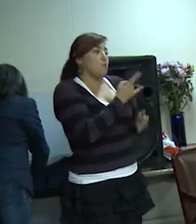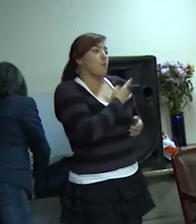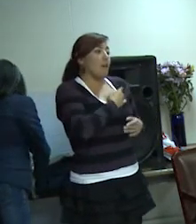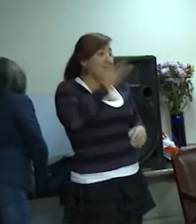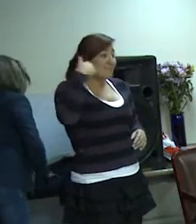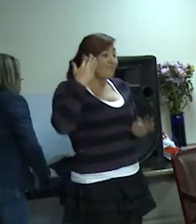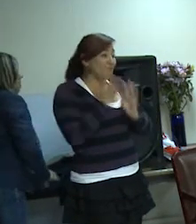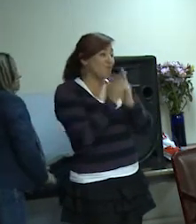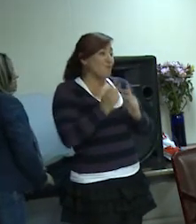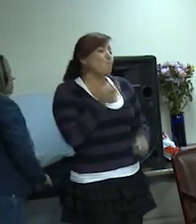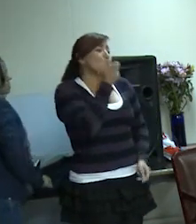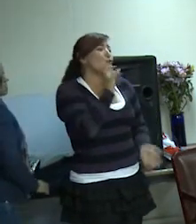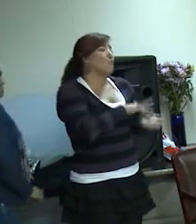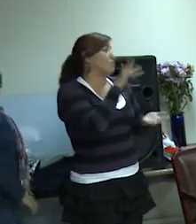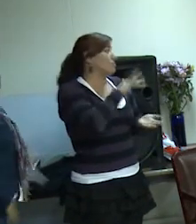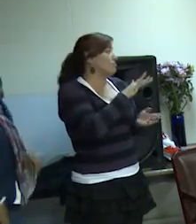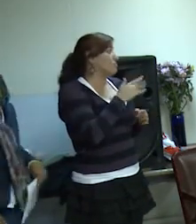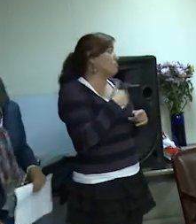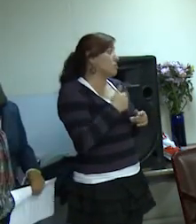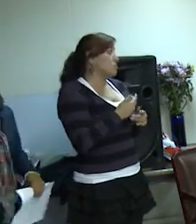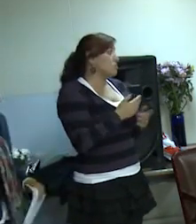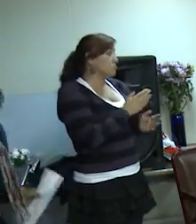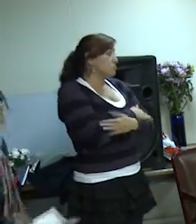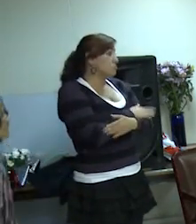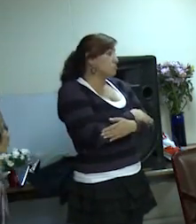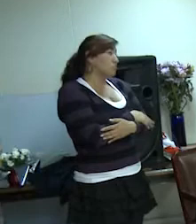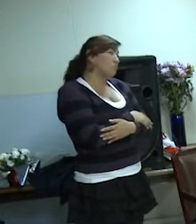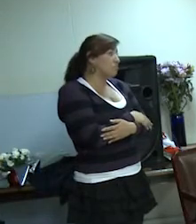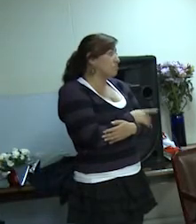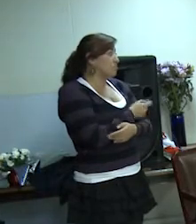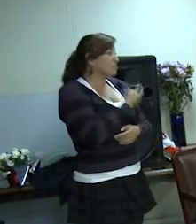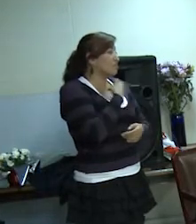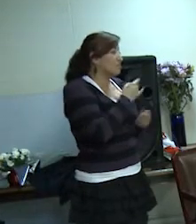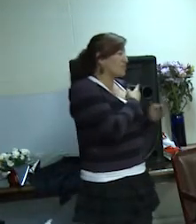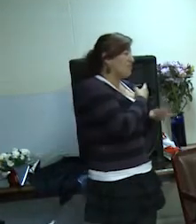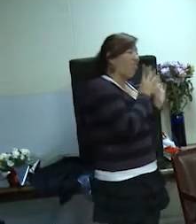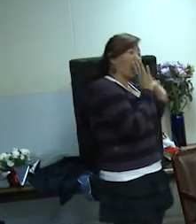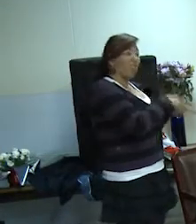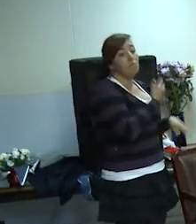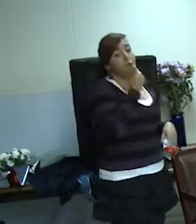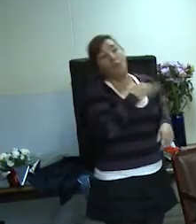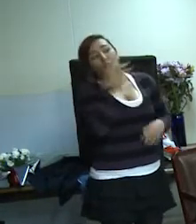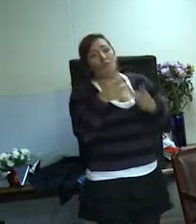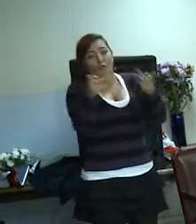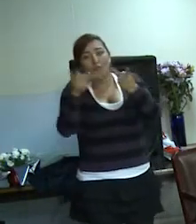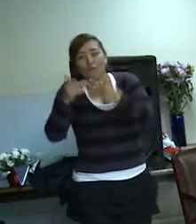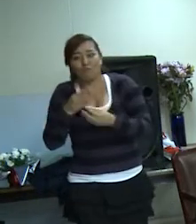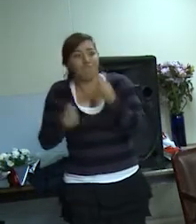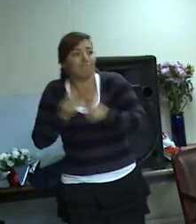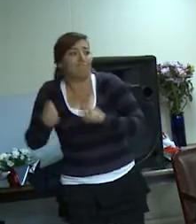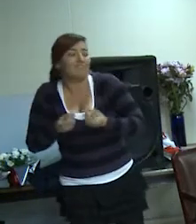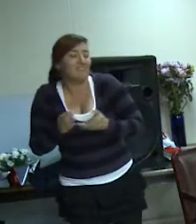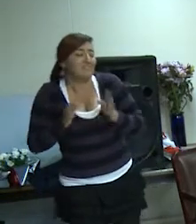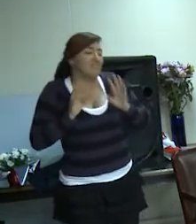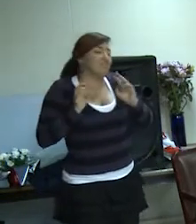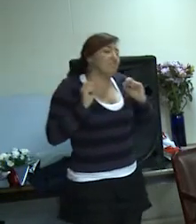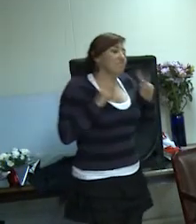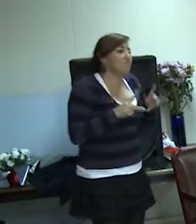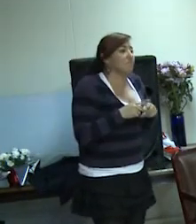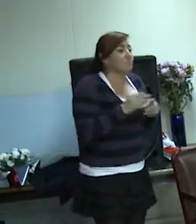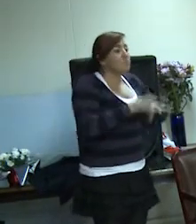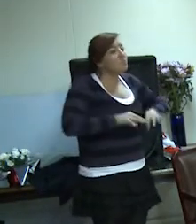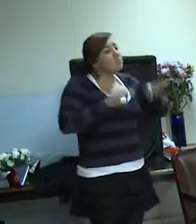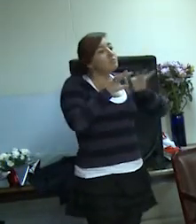universidad. En muchas no fui muy. Me gustaba más estar en otro lado que en la universidad haciendo cosas. Pero creo que es importante